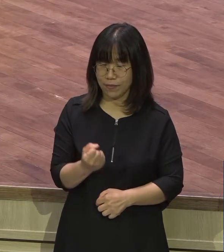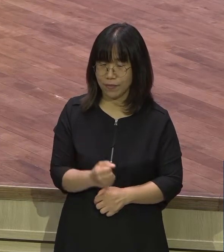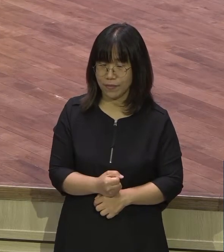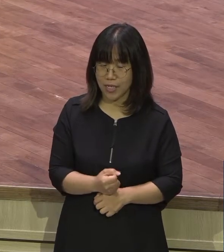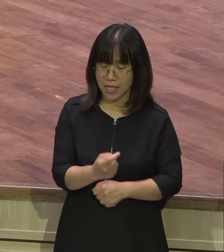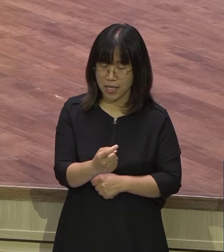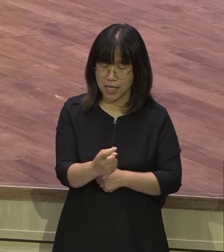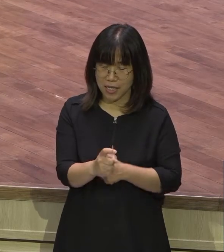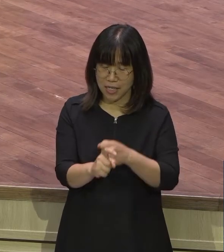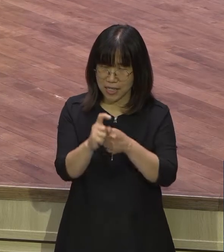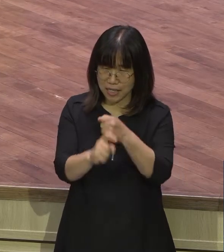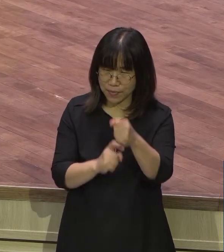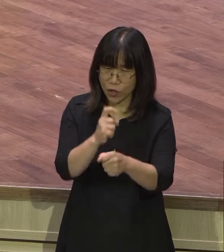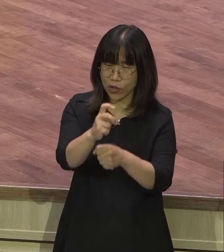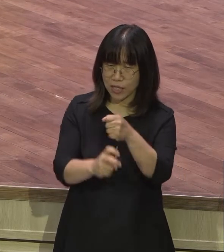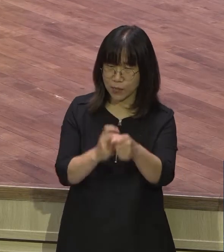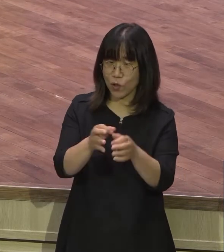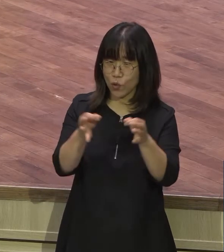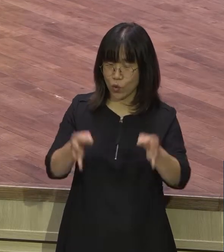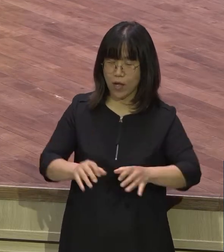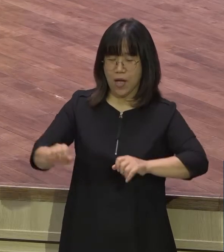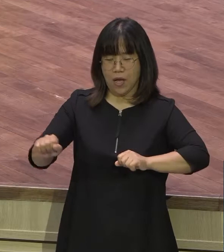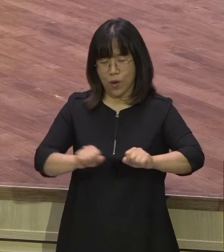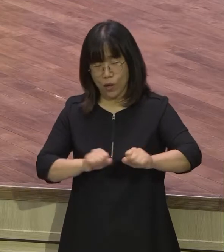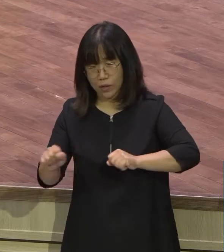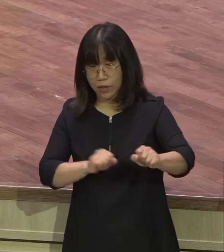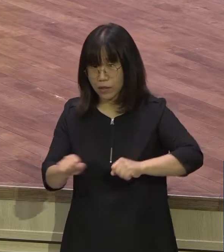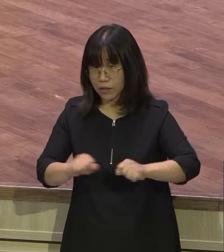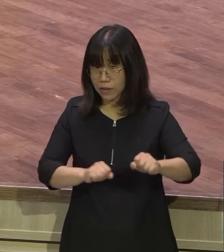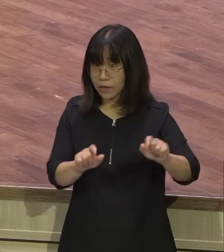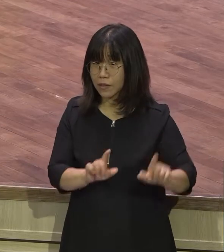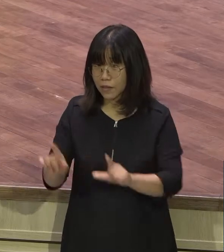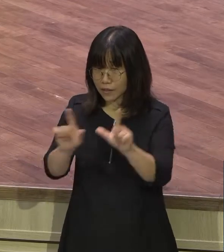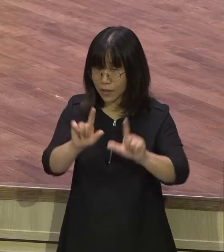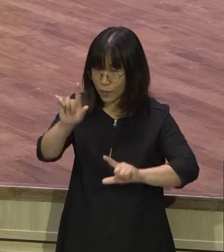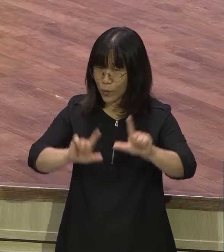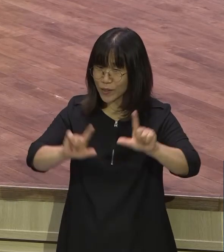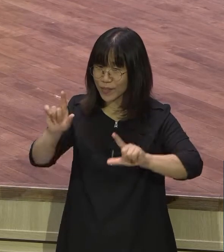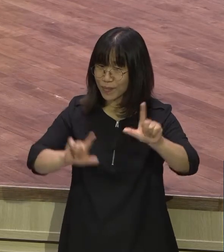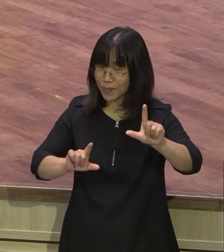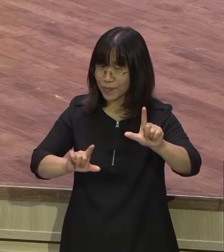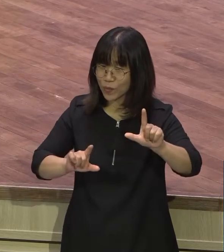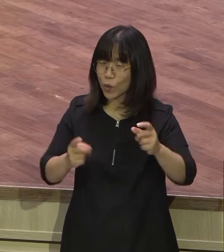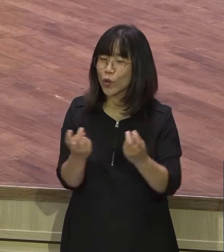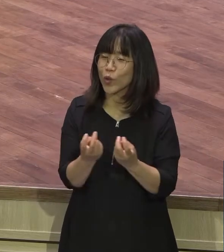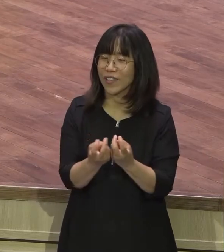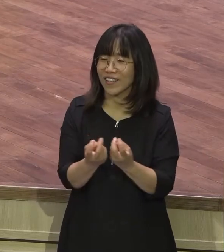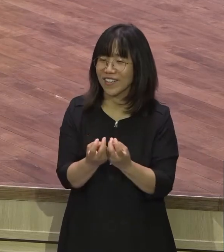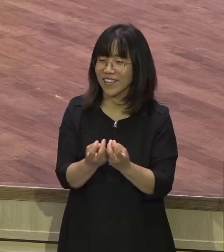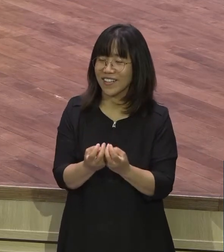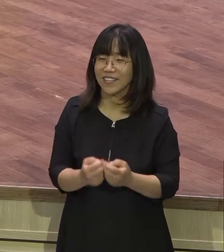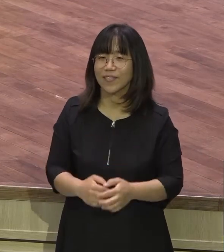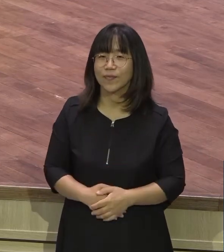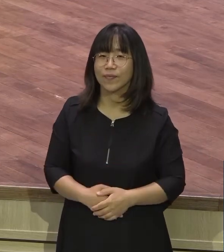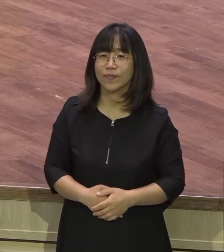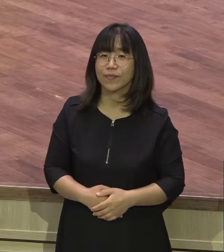10년 20년 평생을 그렇게 활기차게 생명력 있게 그렇게 살 수 있느냐